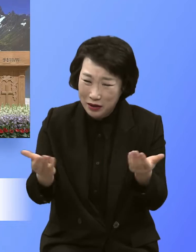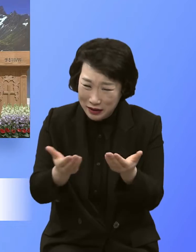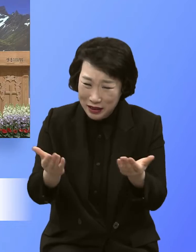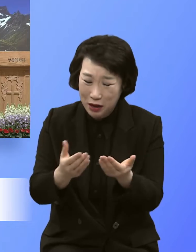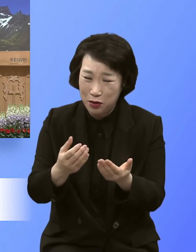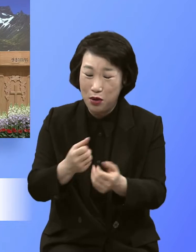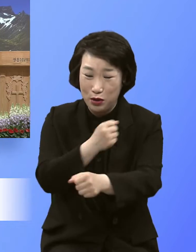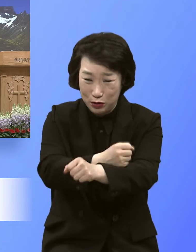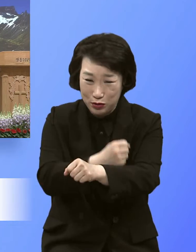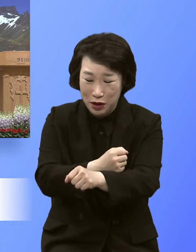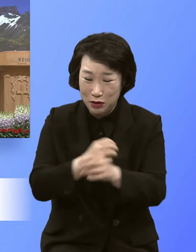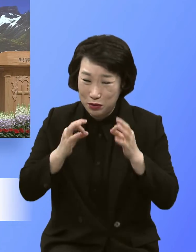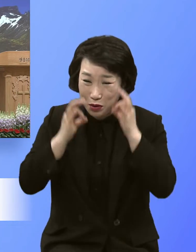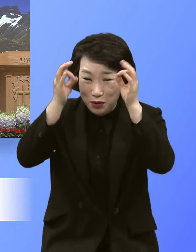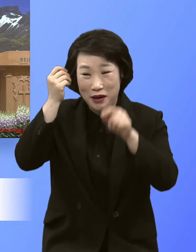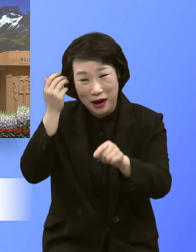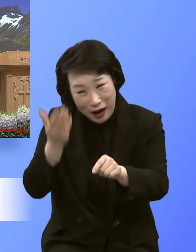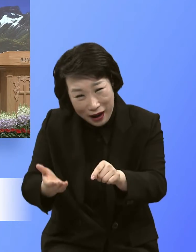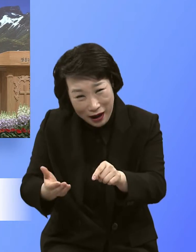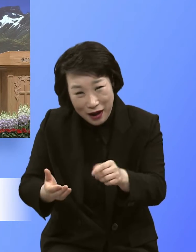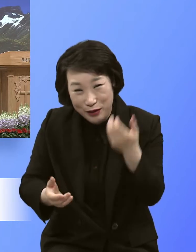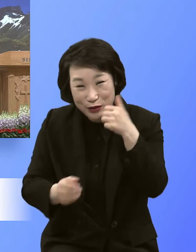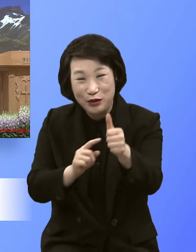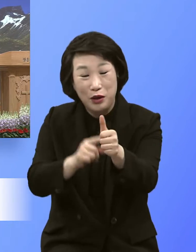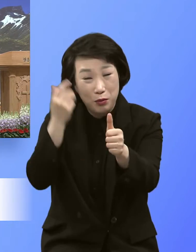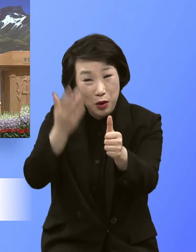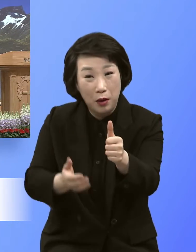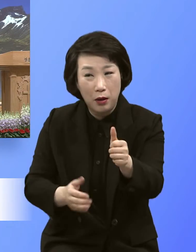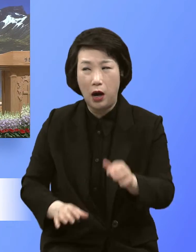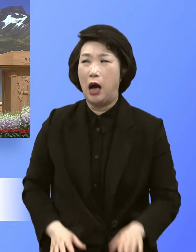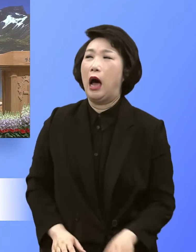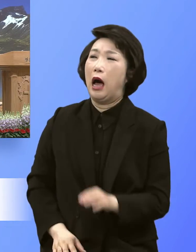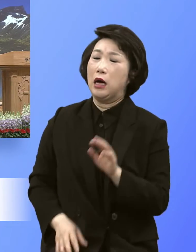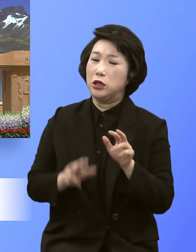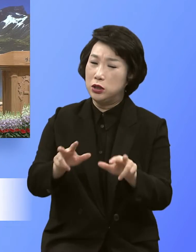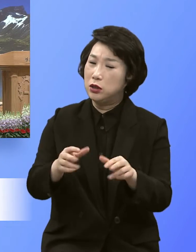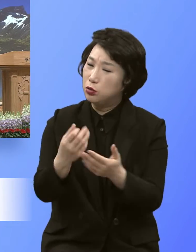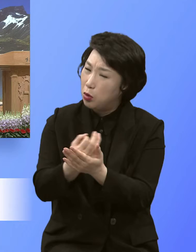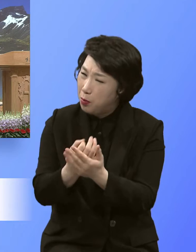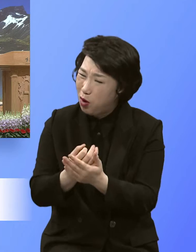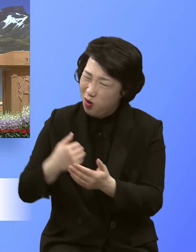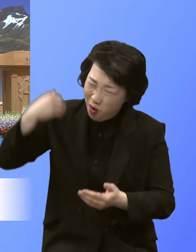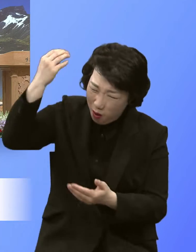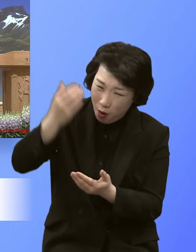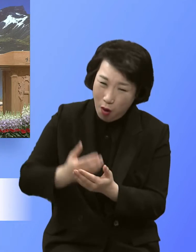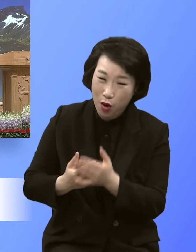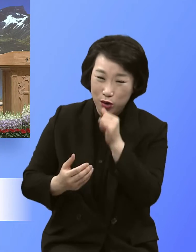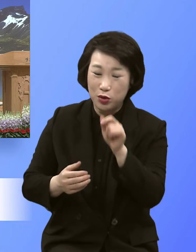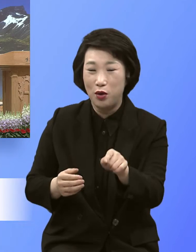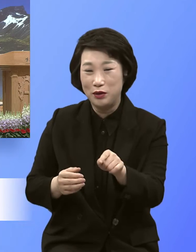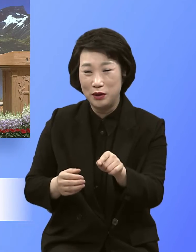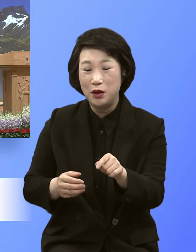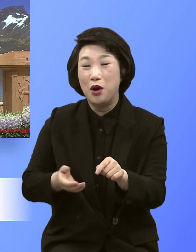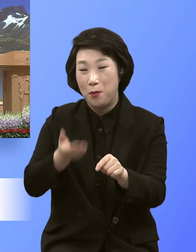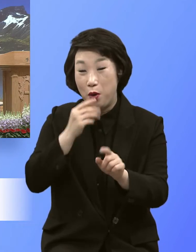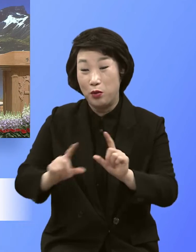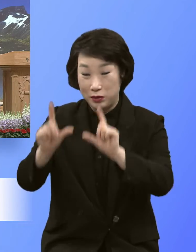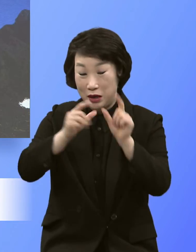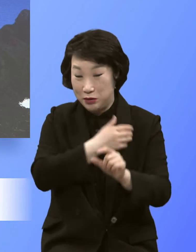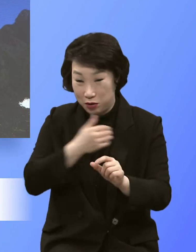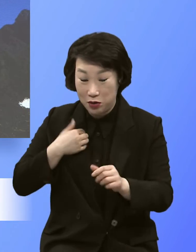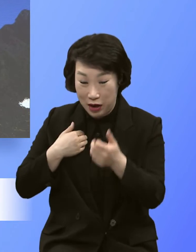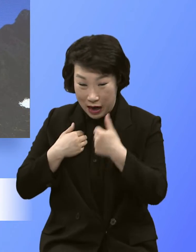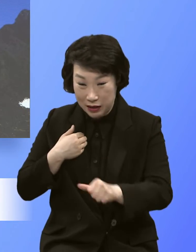일하고 수고하고 노력하십니까? 지금 벌어놓은 돈만 해도 지금 당신도 먹고